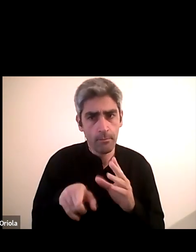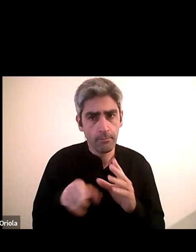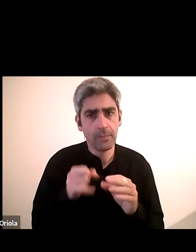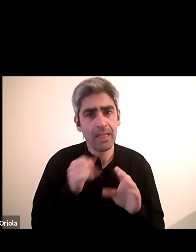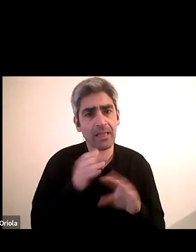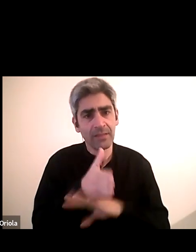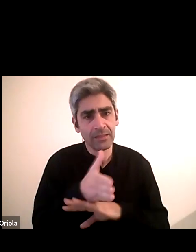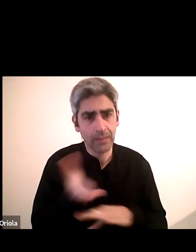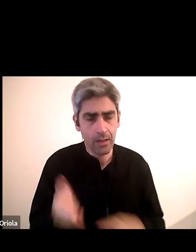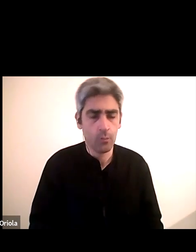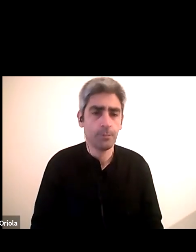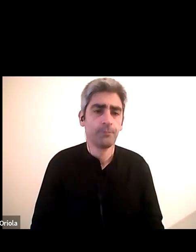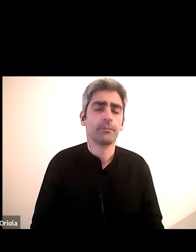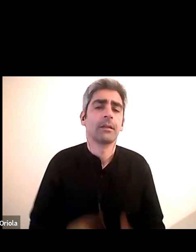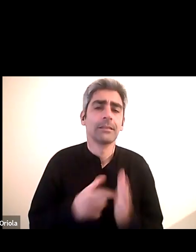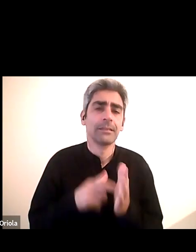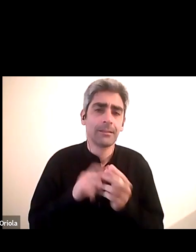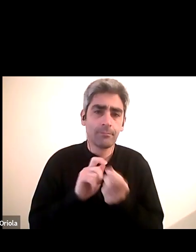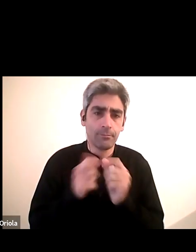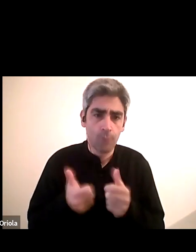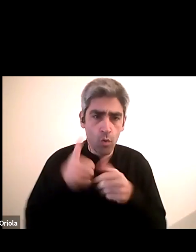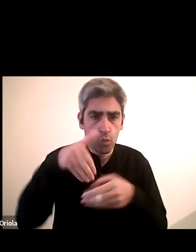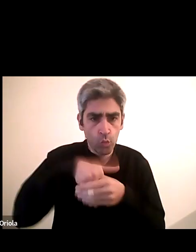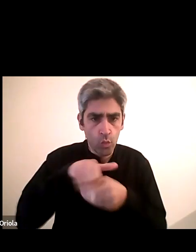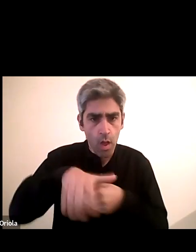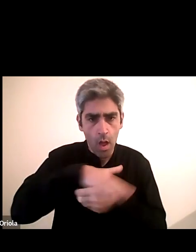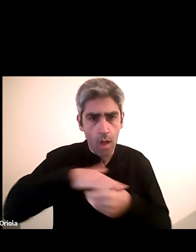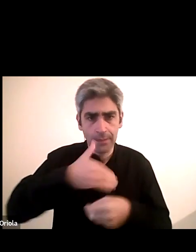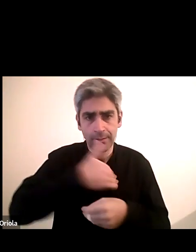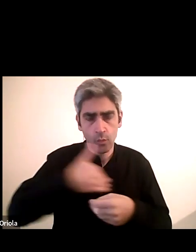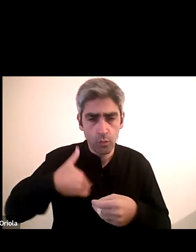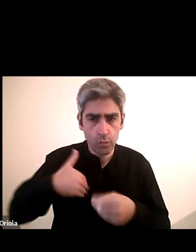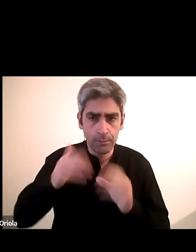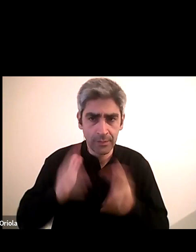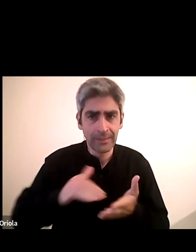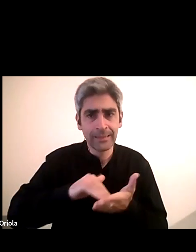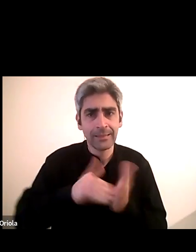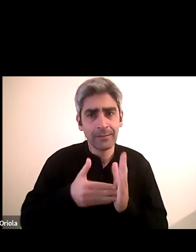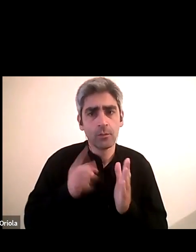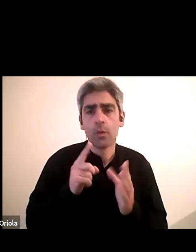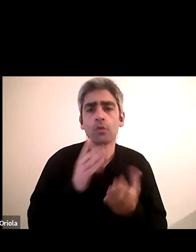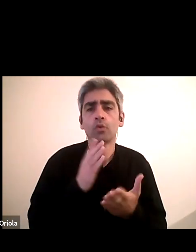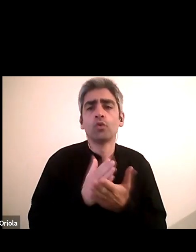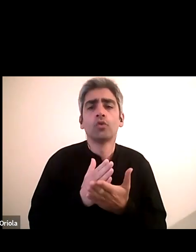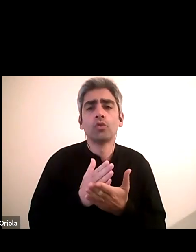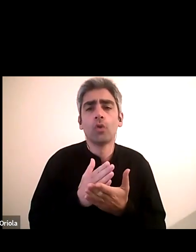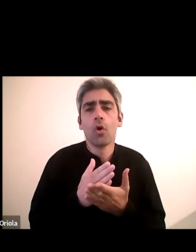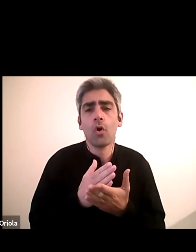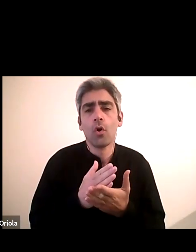intervenção. É necessário melhorar os conteúdos da área da saúde. É necessário que os exames não sejam apenas